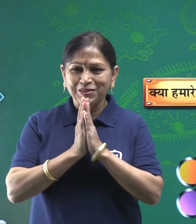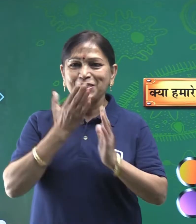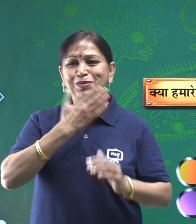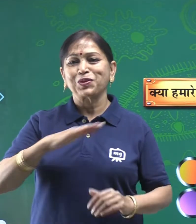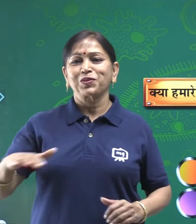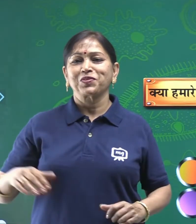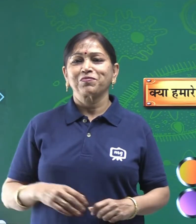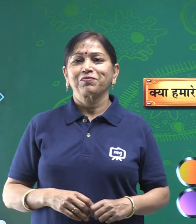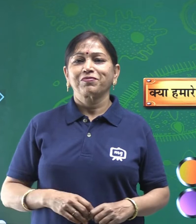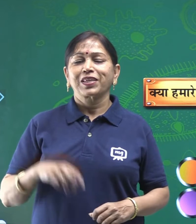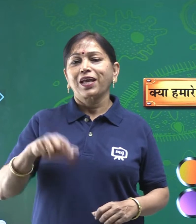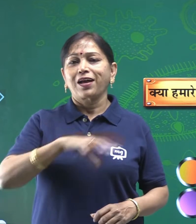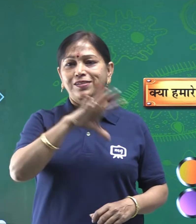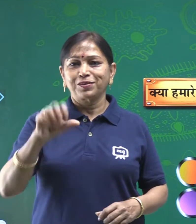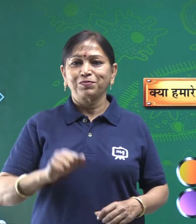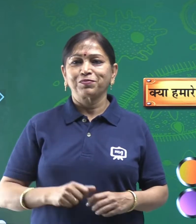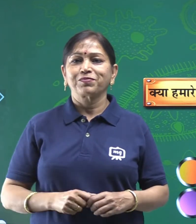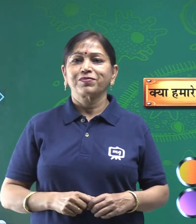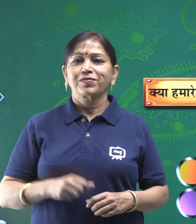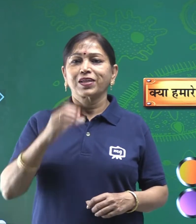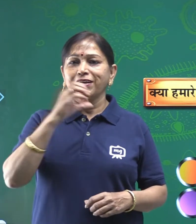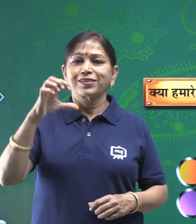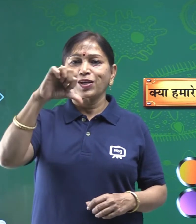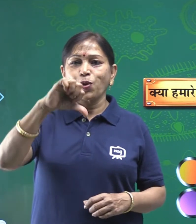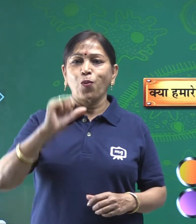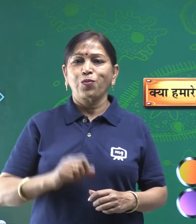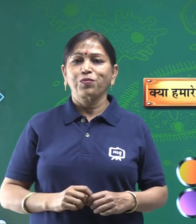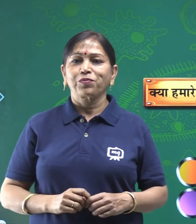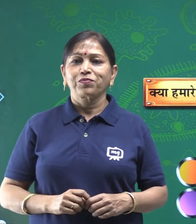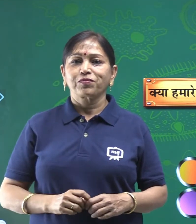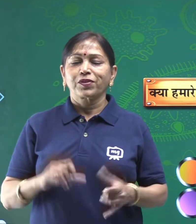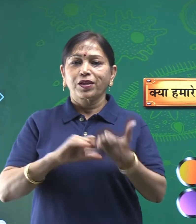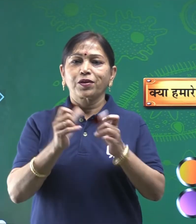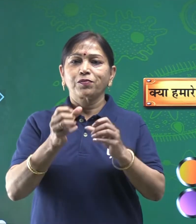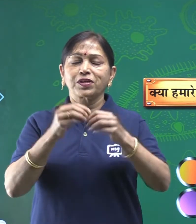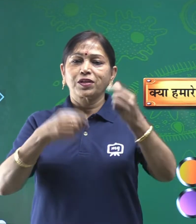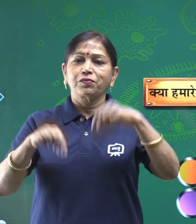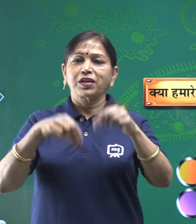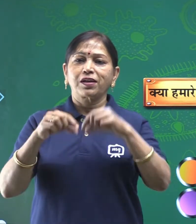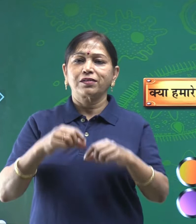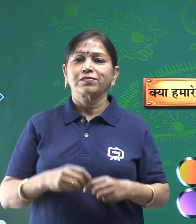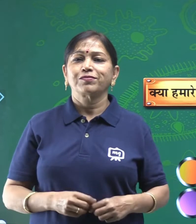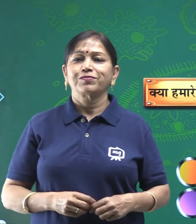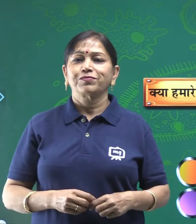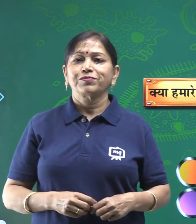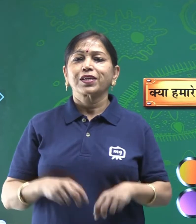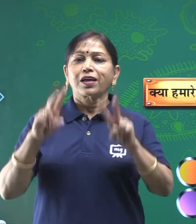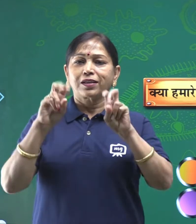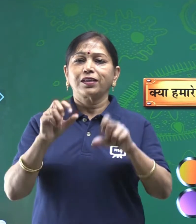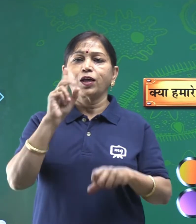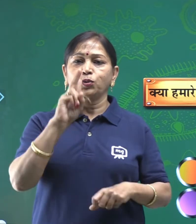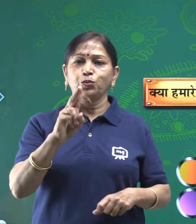नमस्ते बच्चों, आज हम कक्षा 9 विषय विज्ञान अध्याय